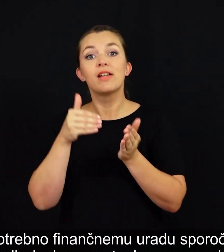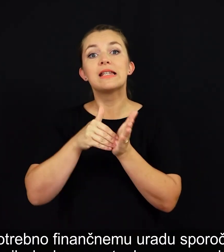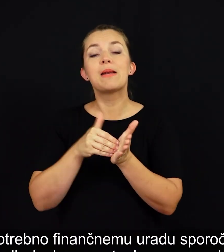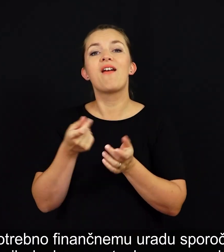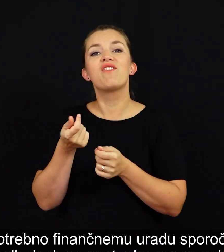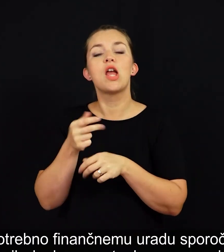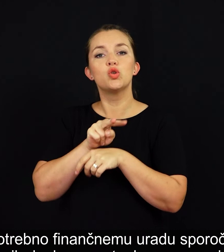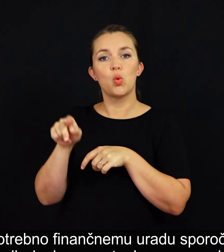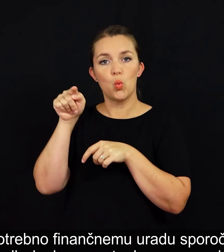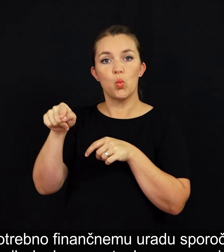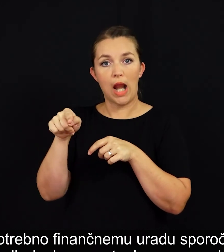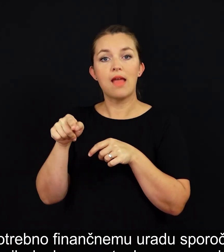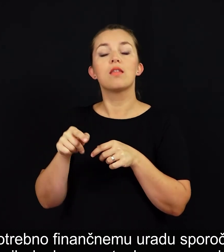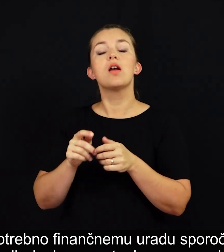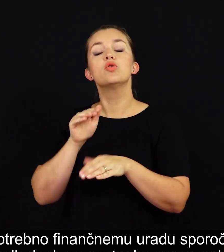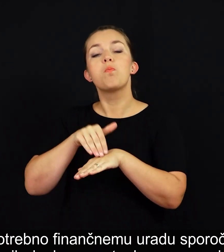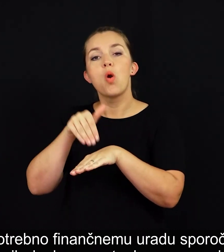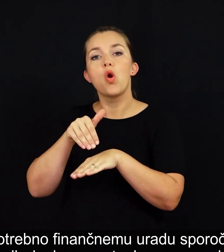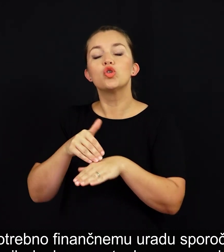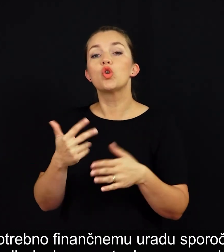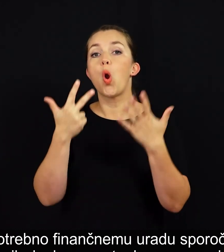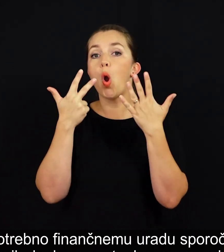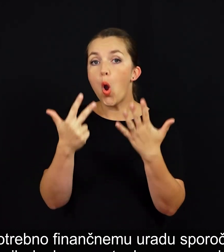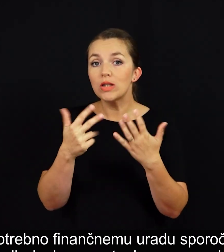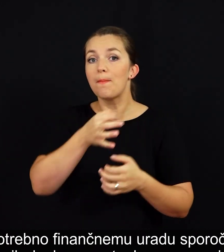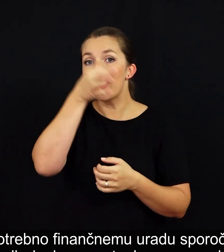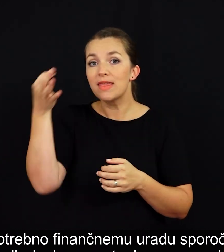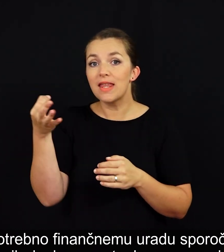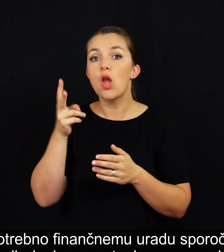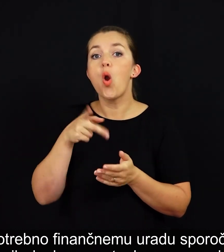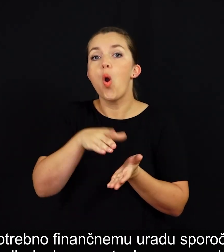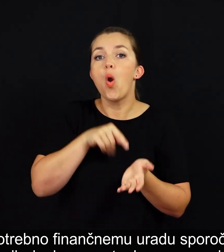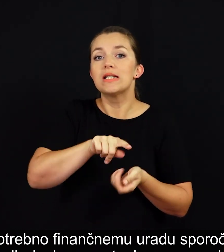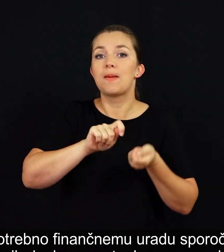finančnemu uradu sporočiti v 8 dneh po nastanku spremembe.